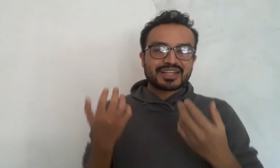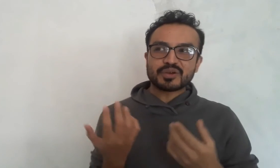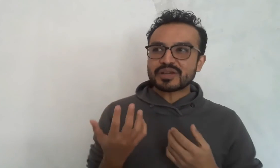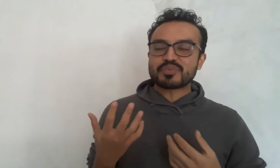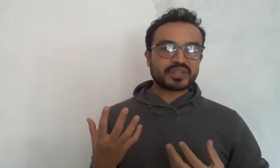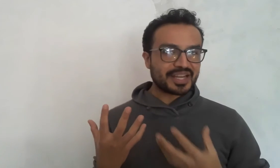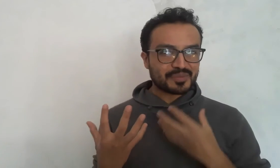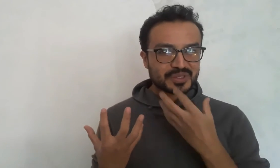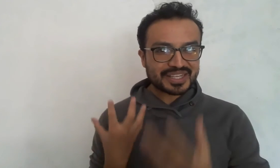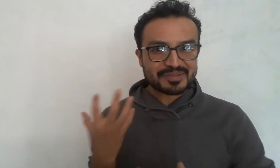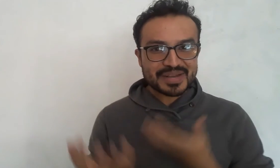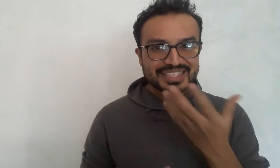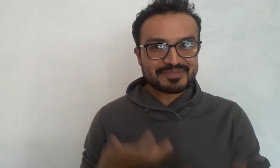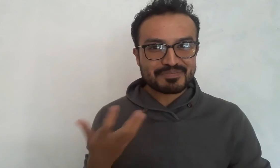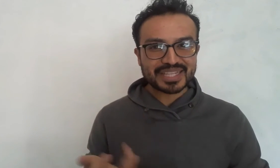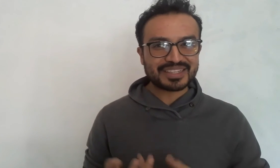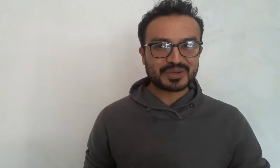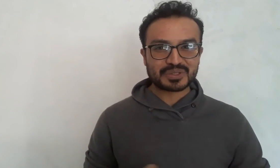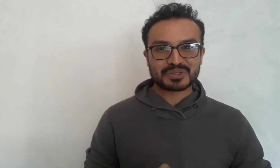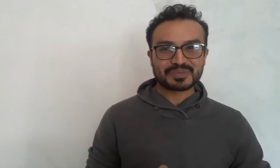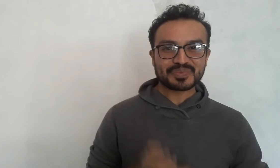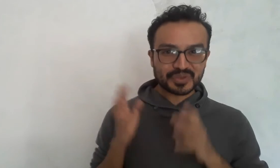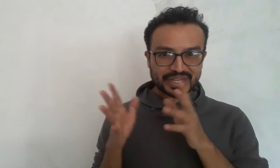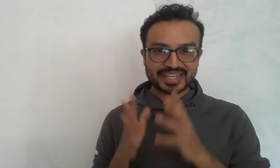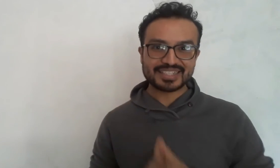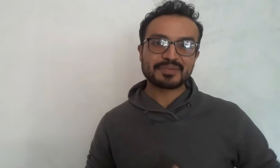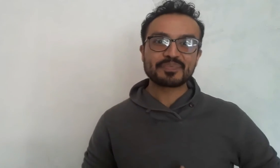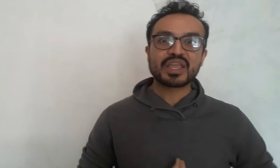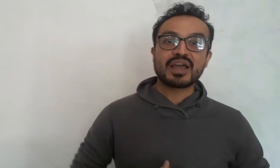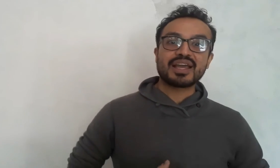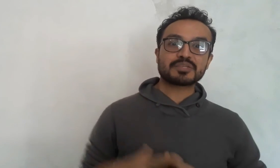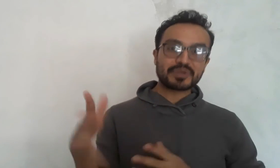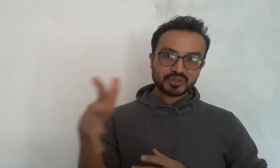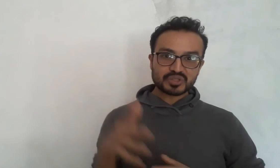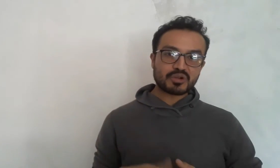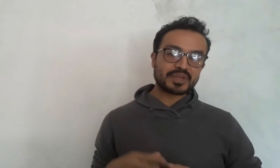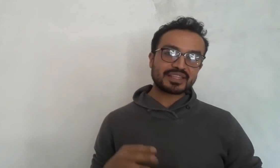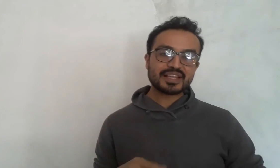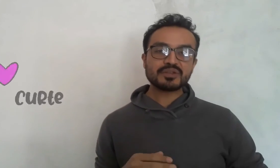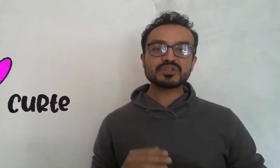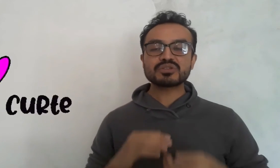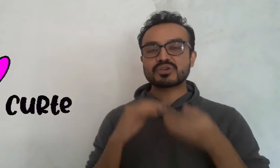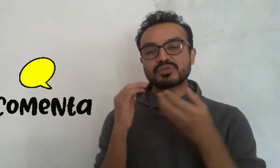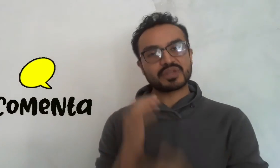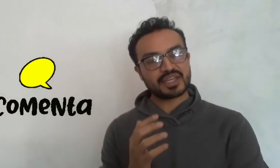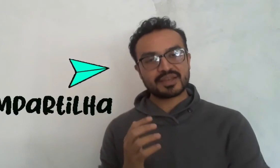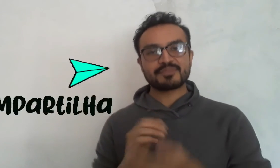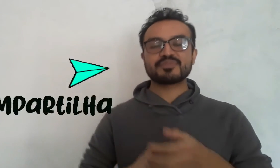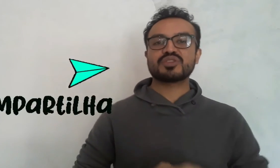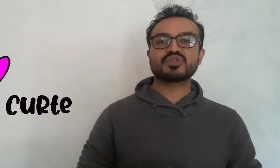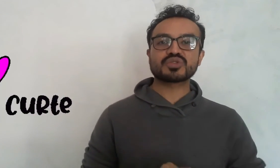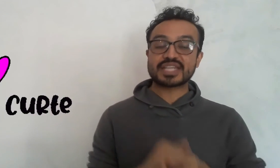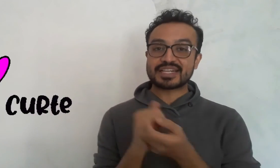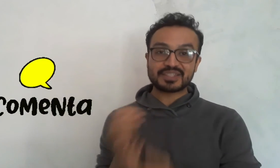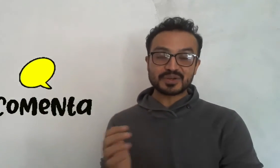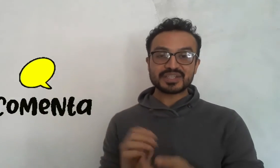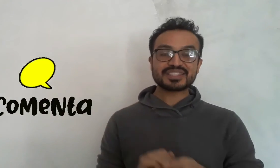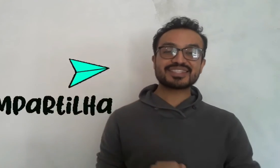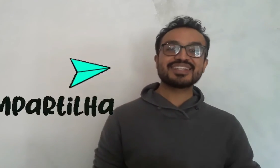que podríamos ser más empáticos. ¿Tú qué crees? Espero tus comentarios, tus reacciones